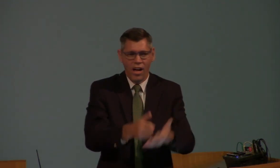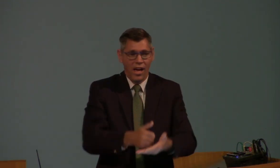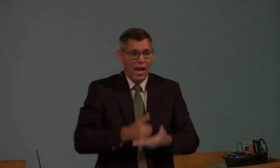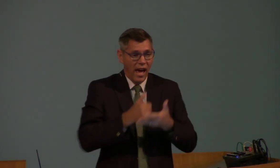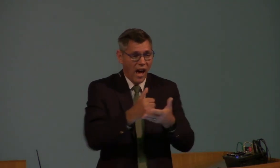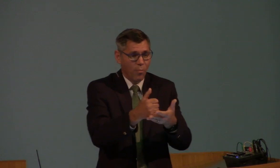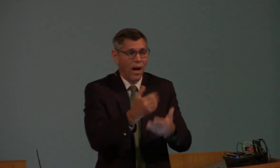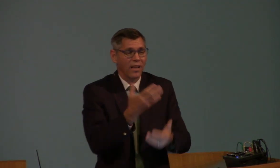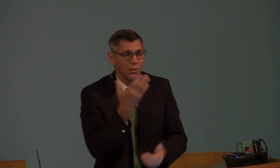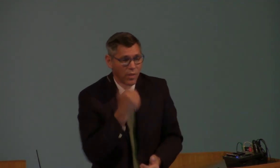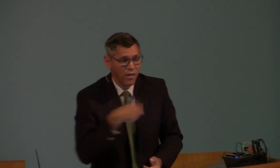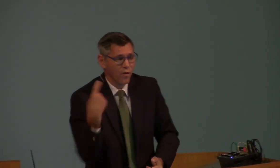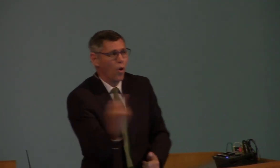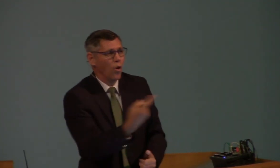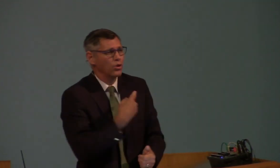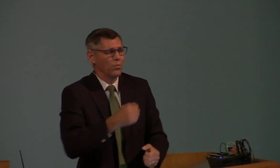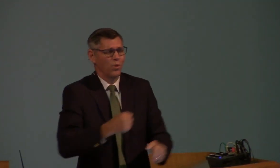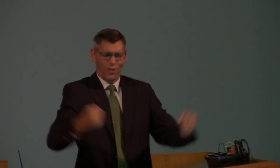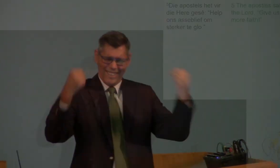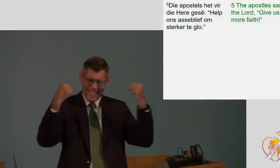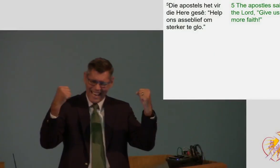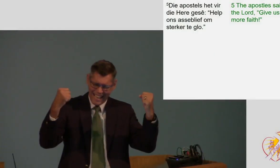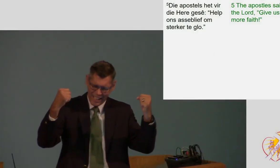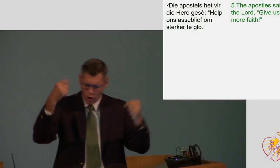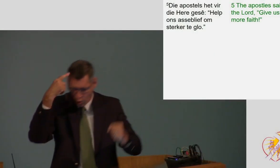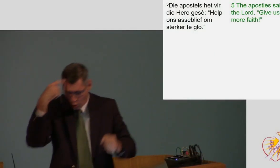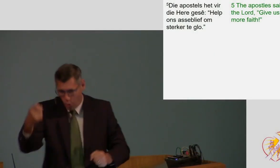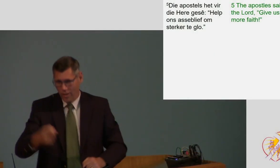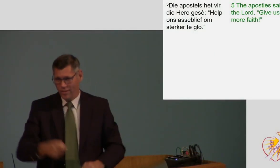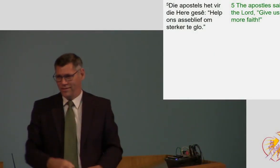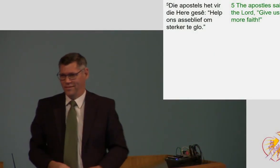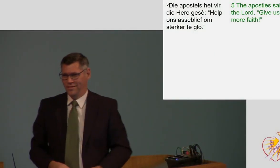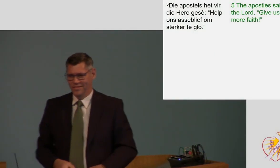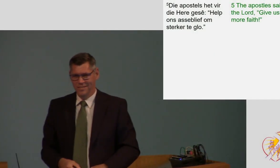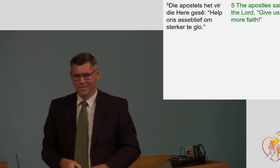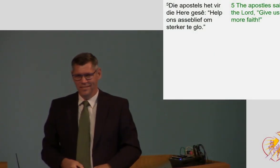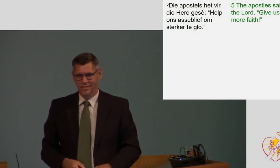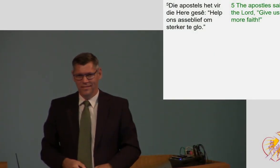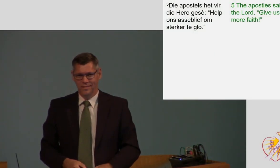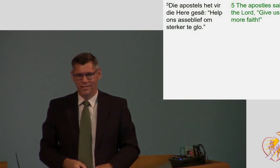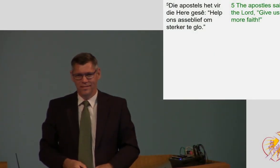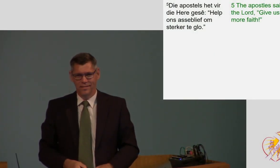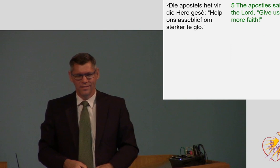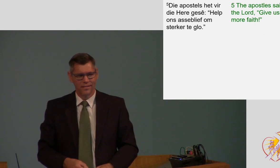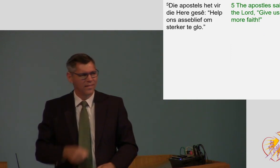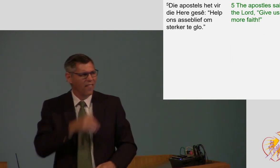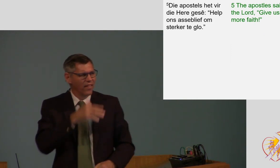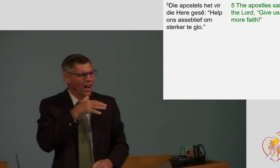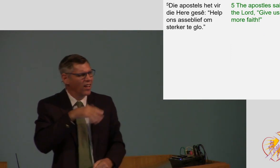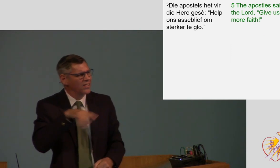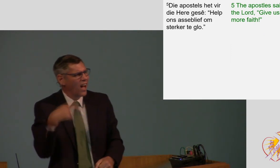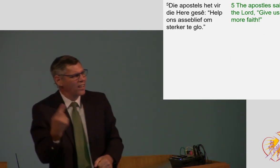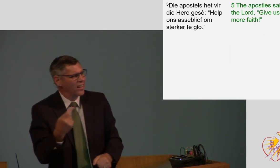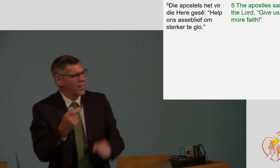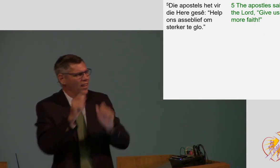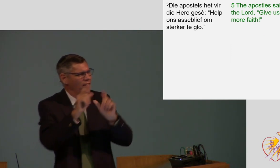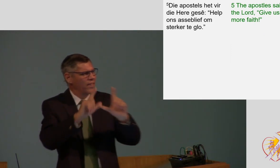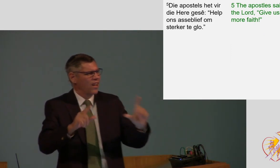help asseblief vir ons om nog sterker te glo. Afrikaans ander vertaling